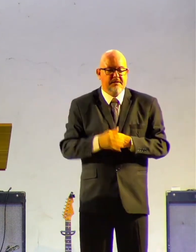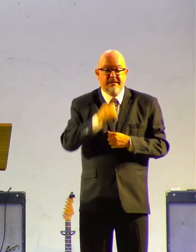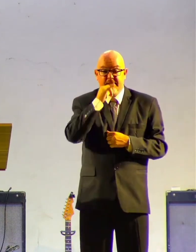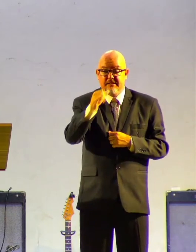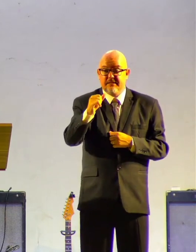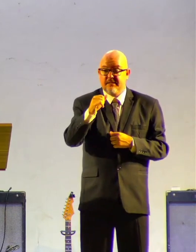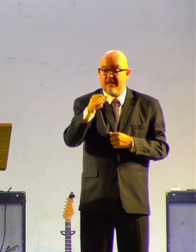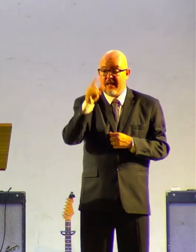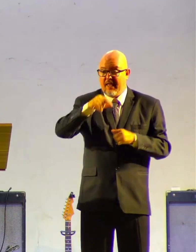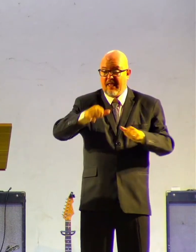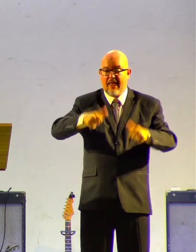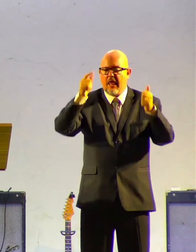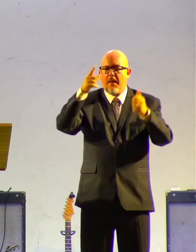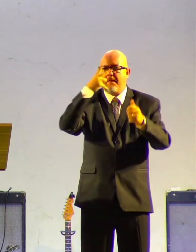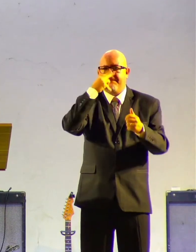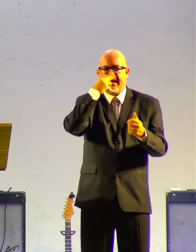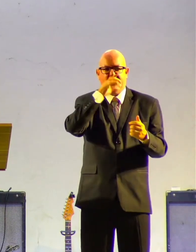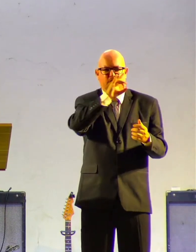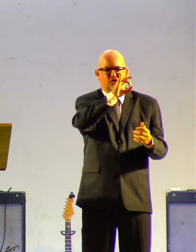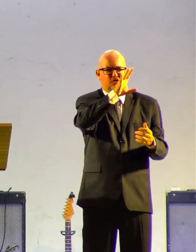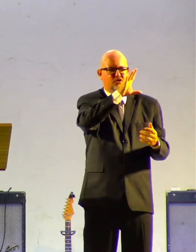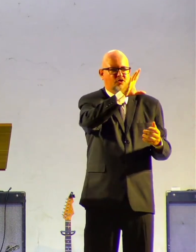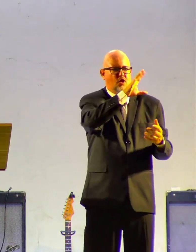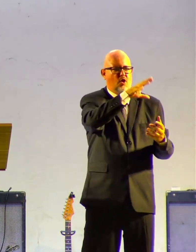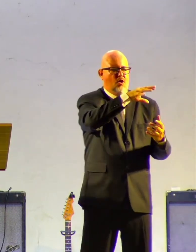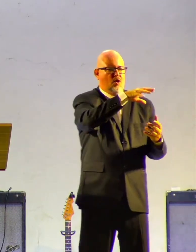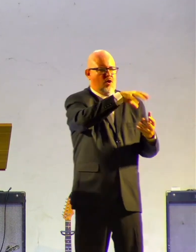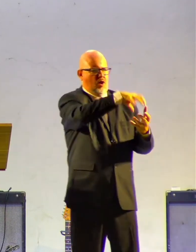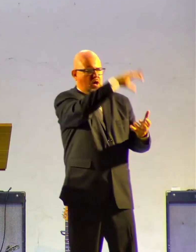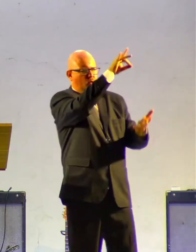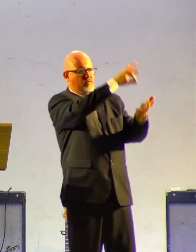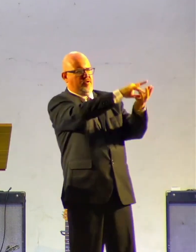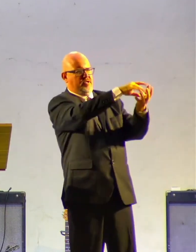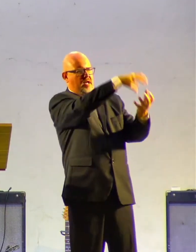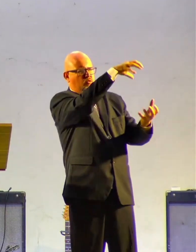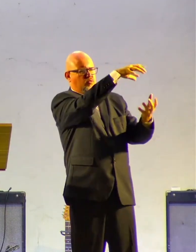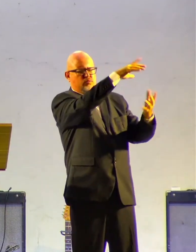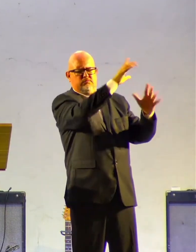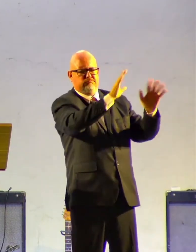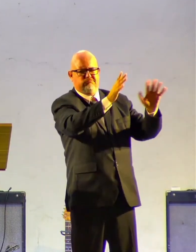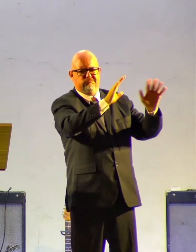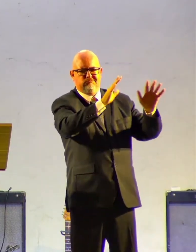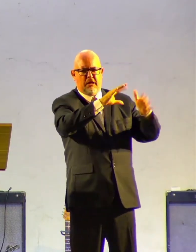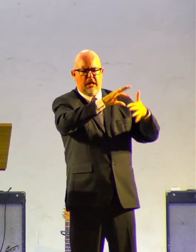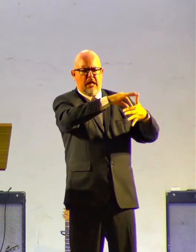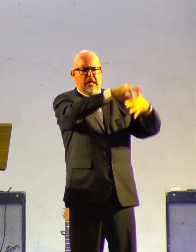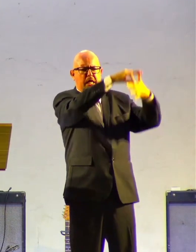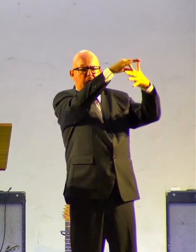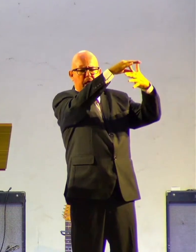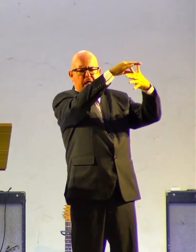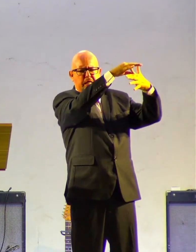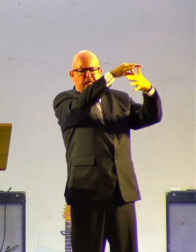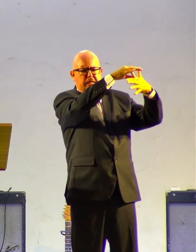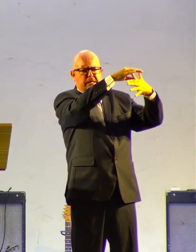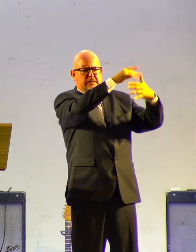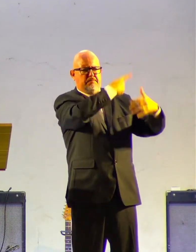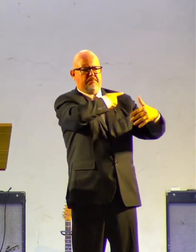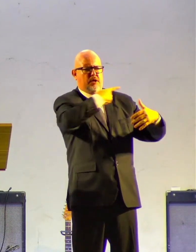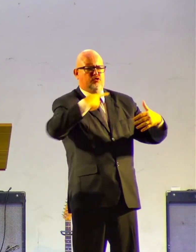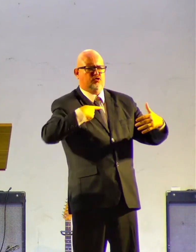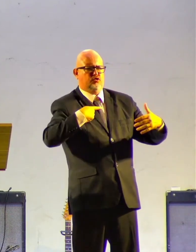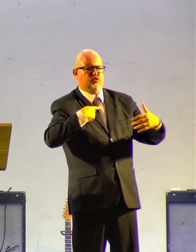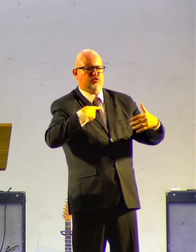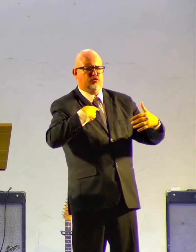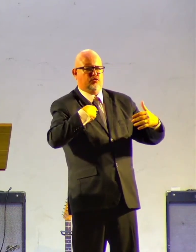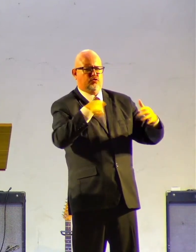você que os avivamentos nem sempre passam pelas vias oficiais, por grandes líderes, por grandes